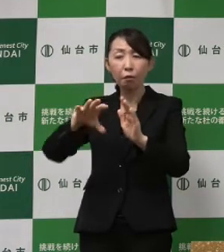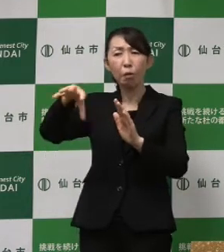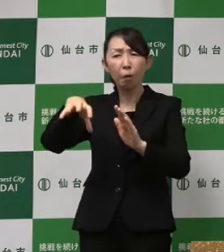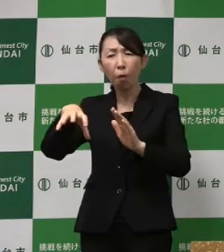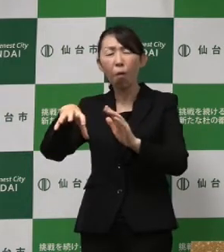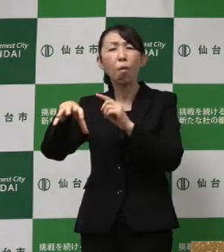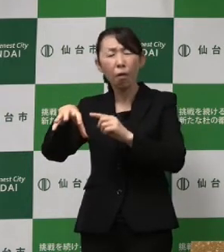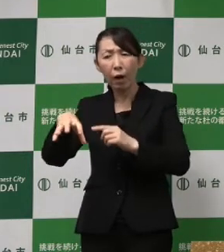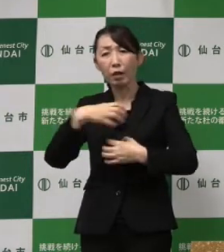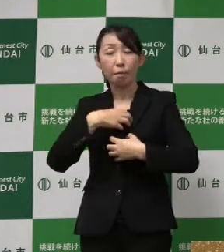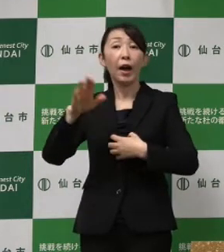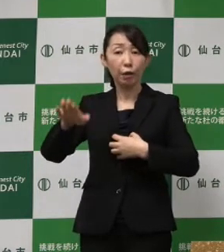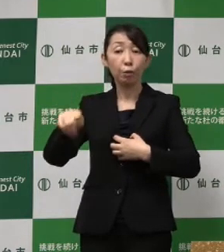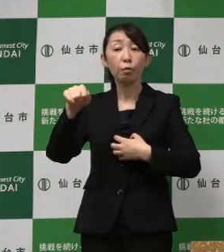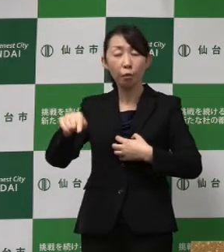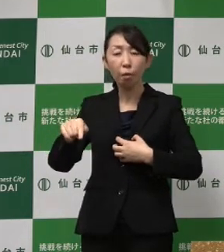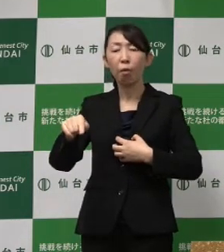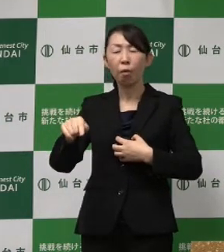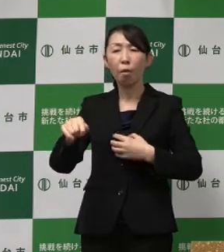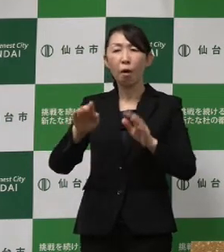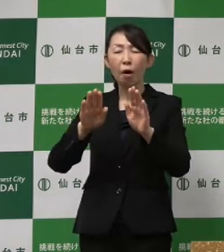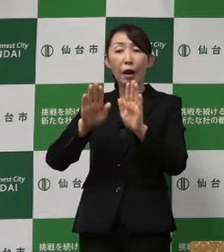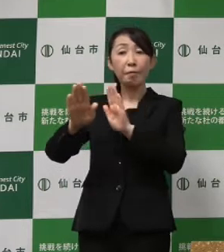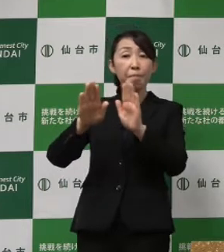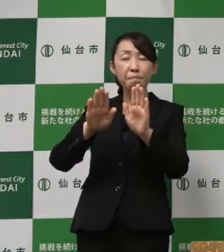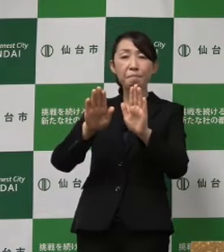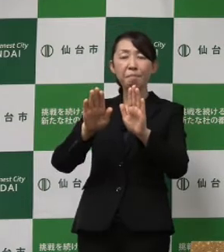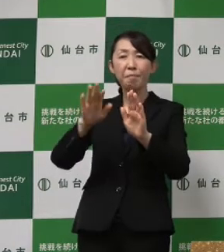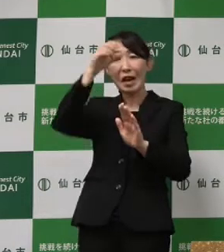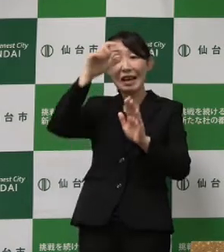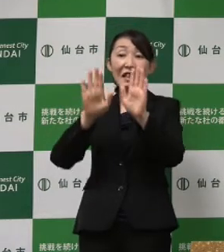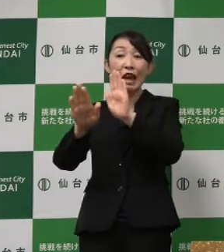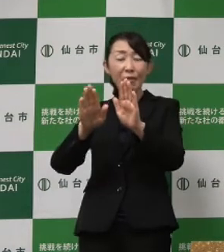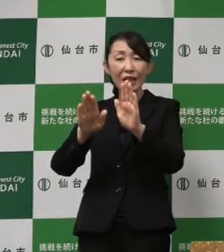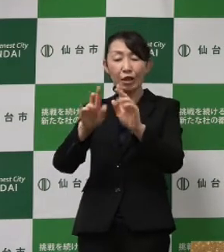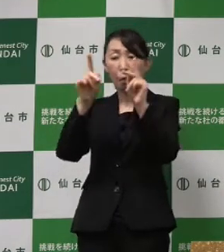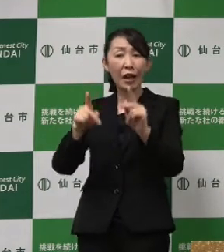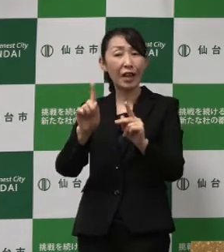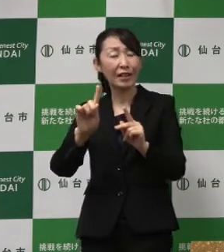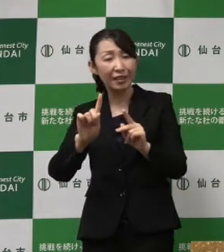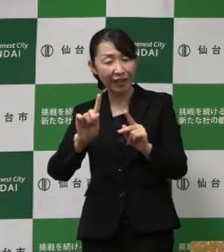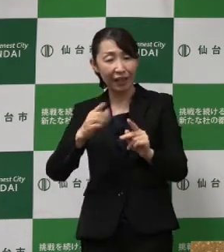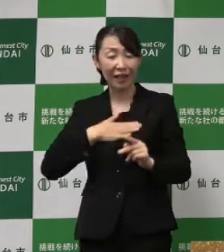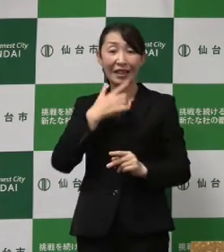るか、課題として挙げているところが今どこかということを教えてください。 これもまだ